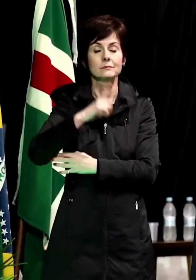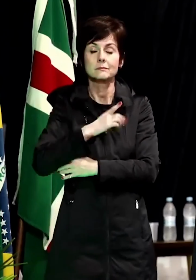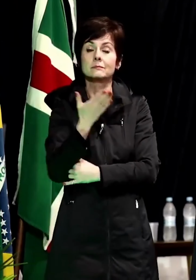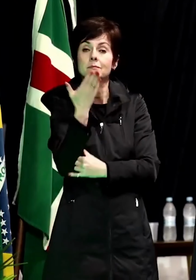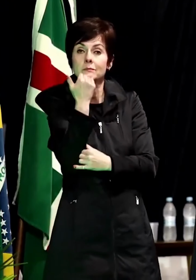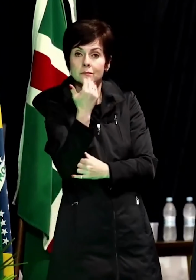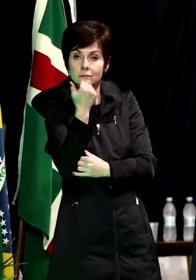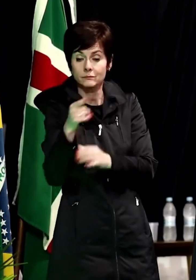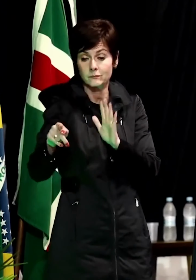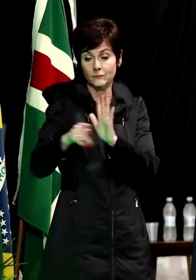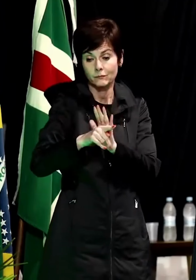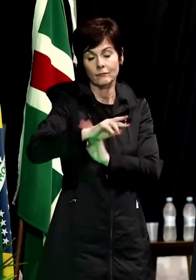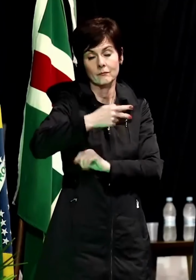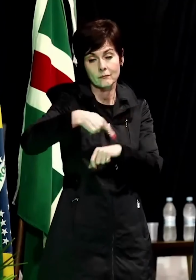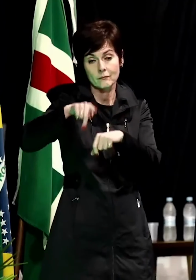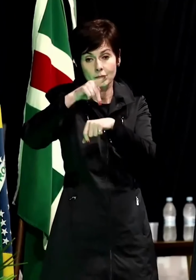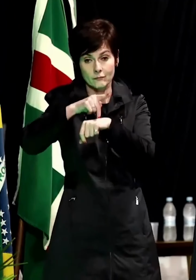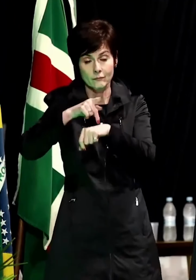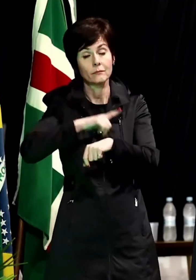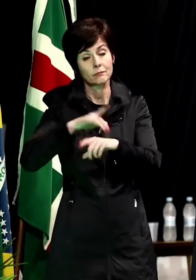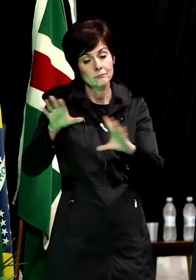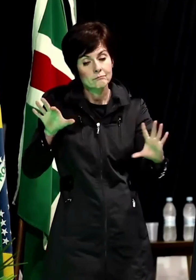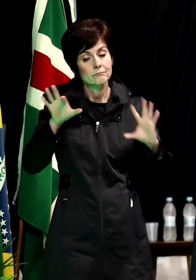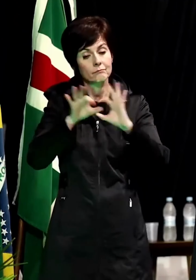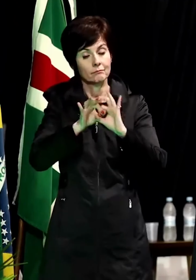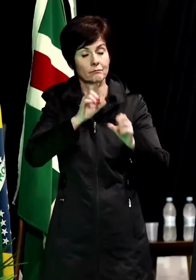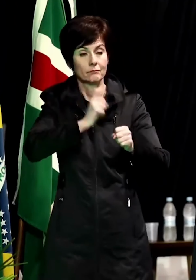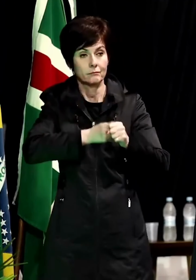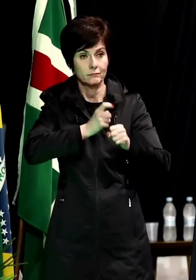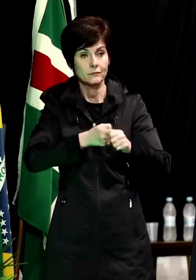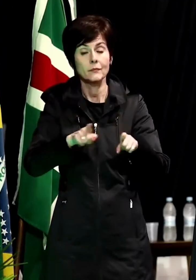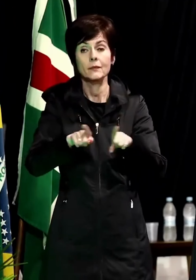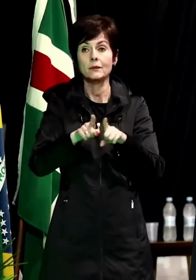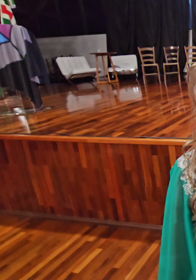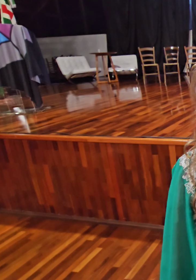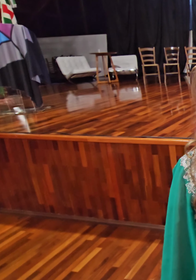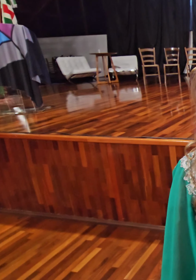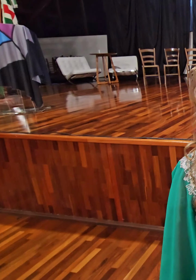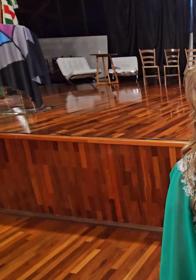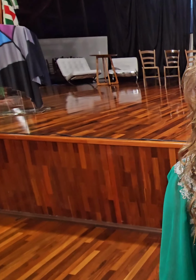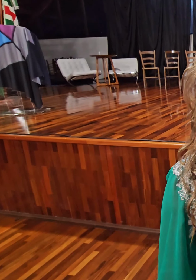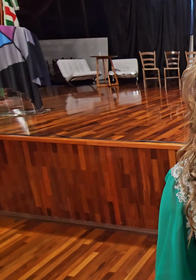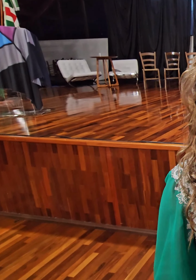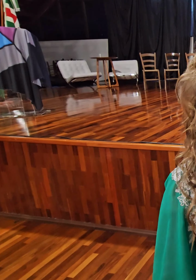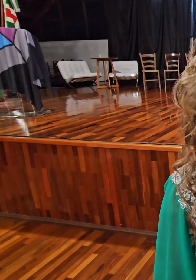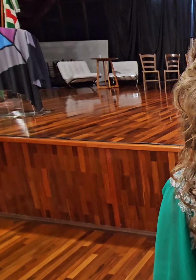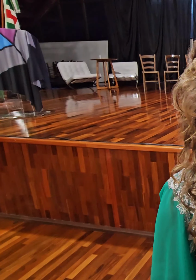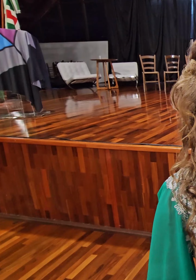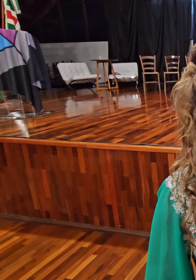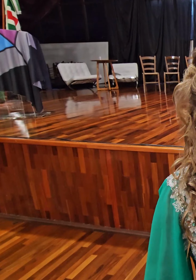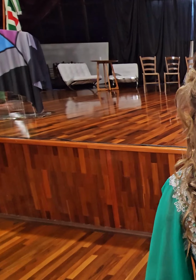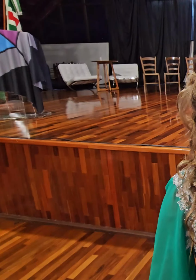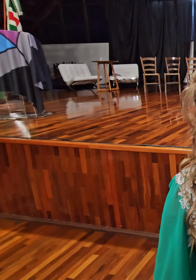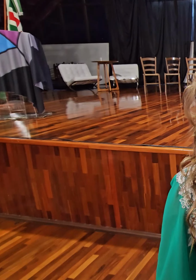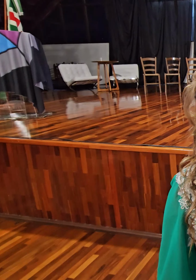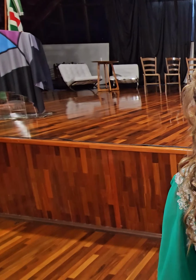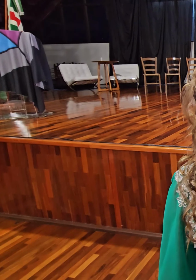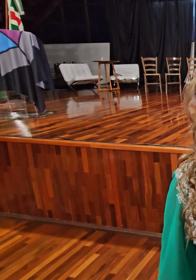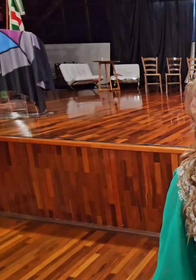esses dias que vêm aí, que devem ser com certeza muito marcantes. Boa noite. Boa noite. Com certeza, como a Kathleen falou, a gente